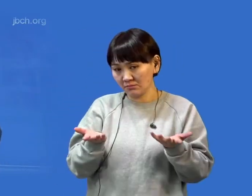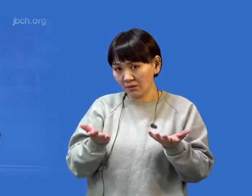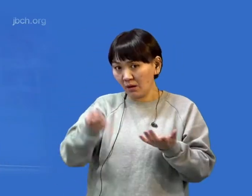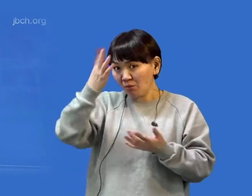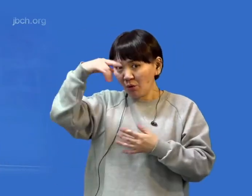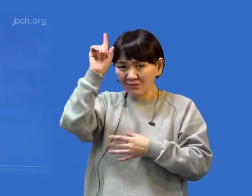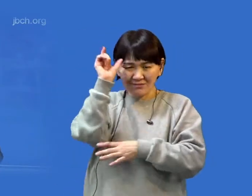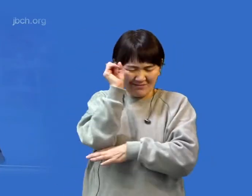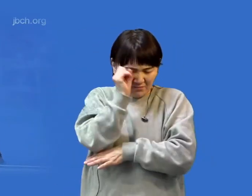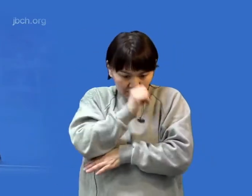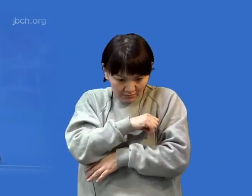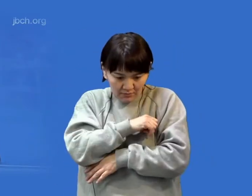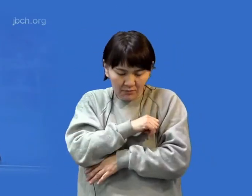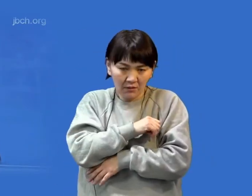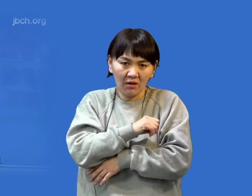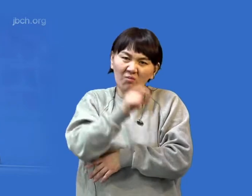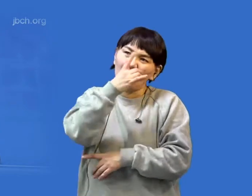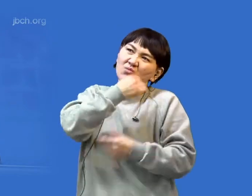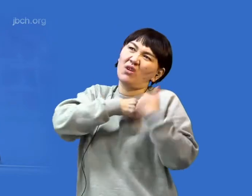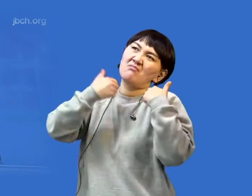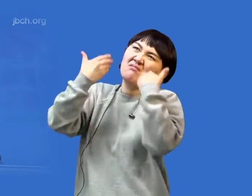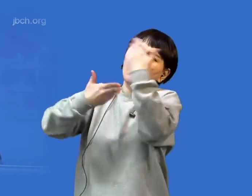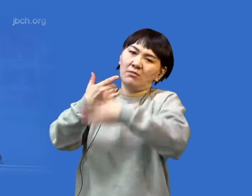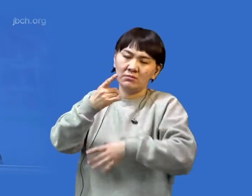Бурхны гонгилуулж бурхныг тэд нэр заваагаад байна.